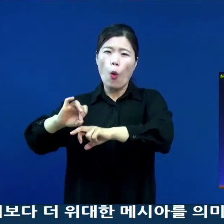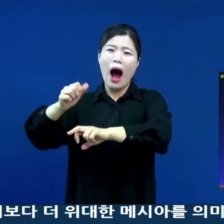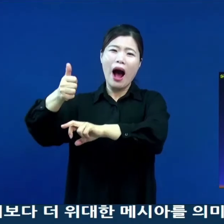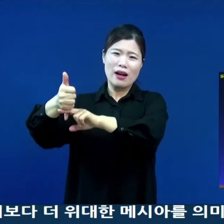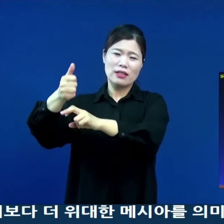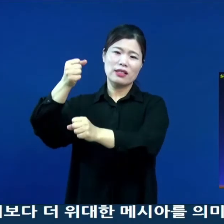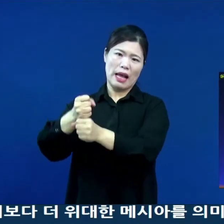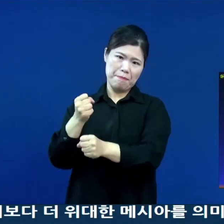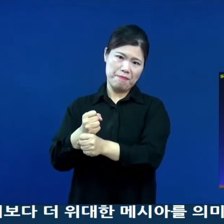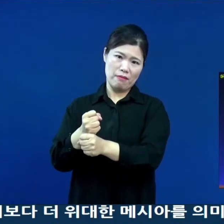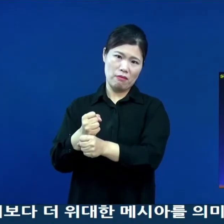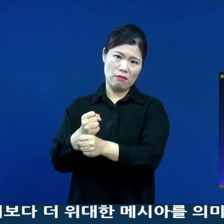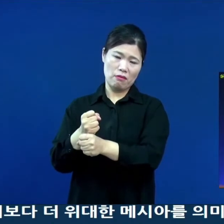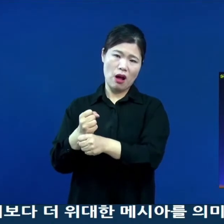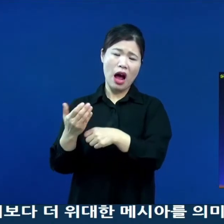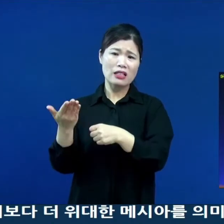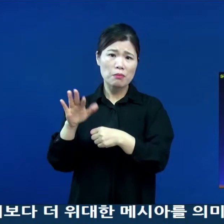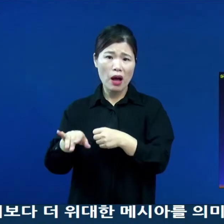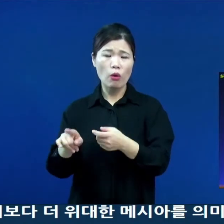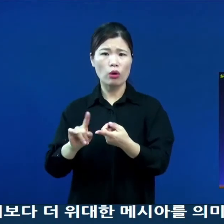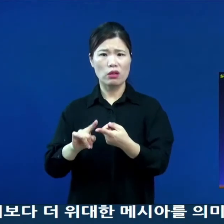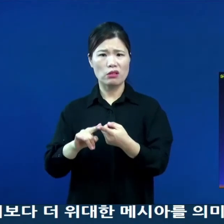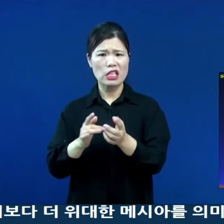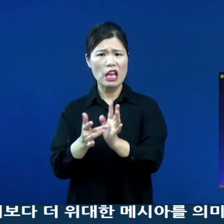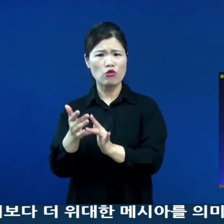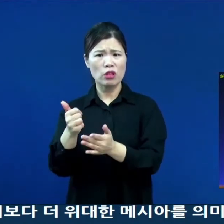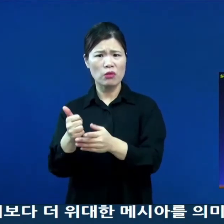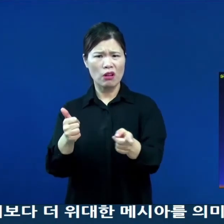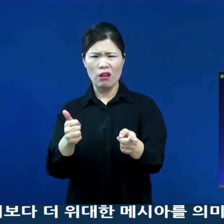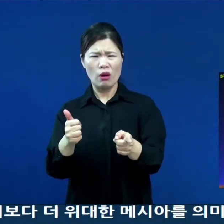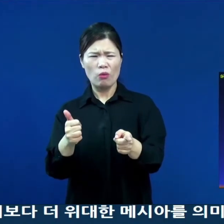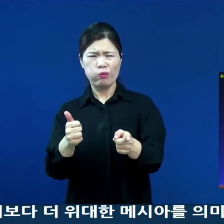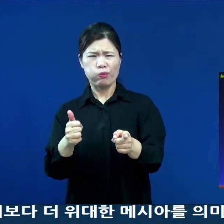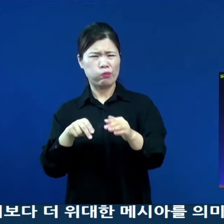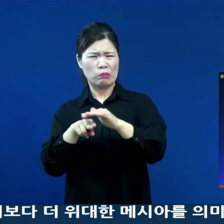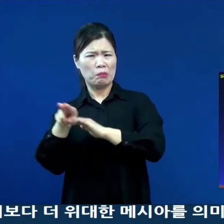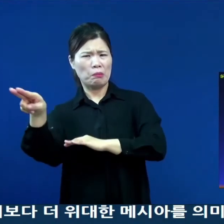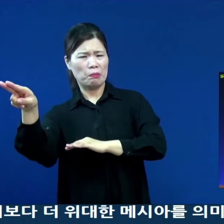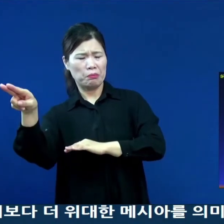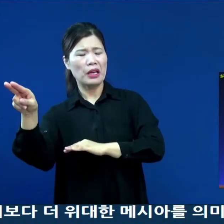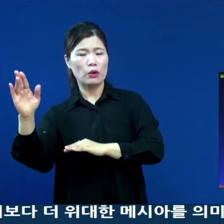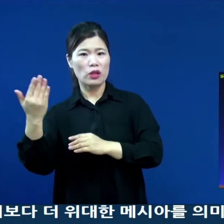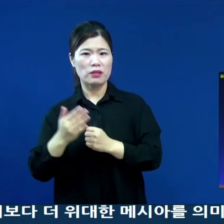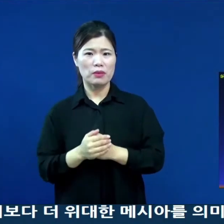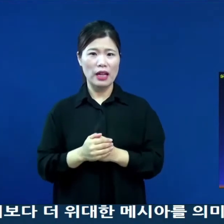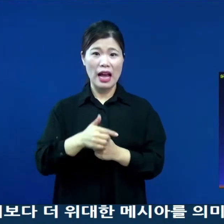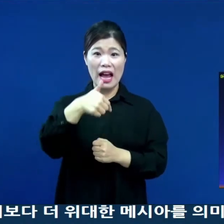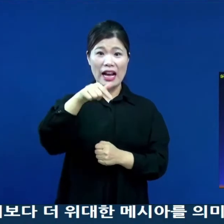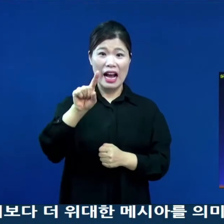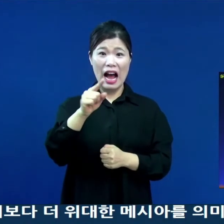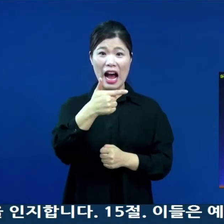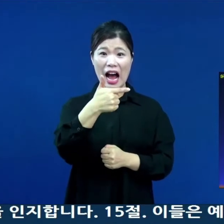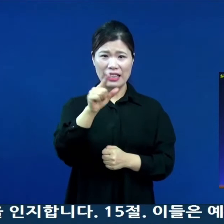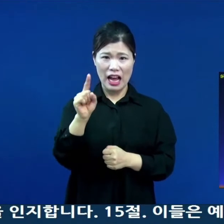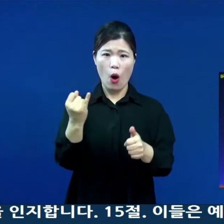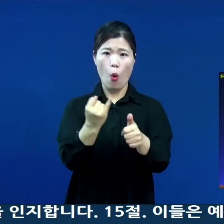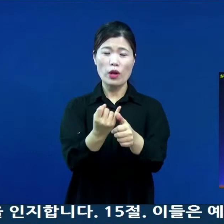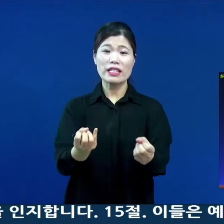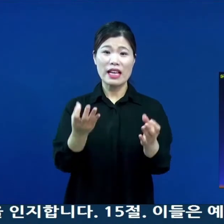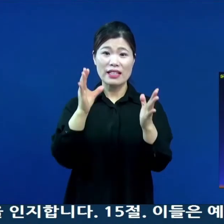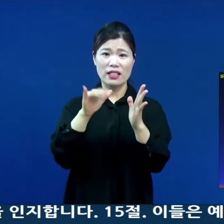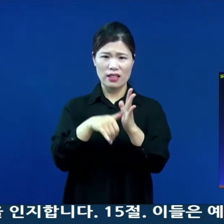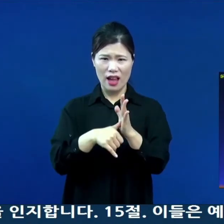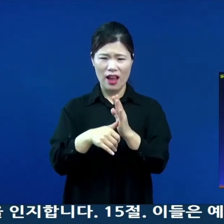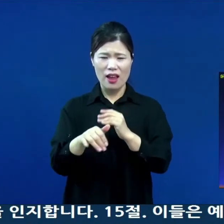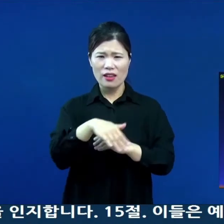삼으려 했고, 예수님은 그 사실을 알고 피하셨습니다. 자, 가나의 혼인잔치 때 예수님이 다소 우리에게